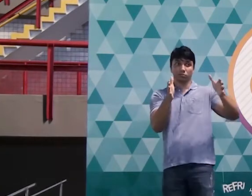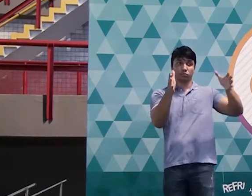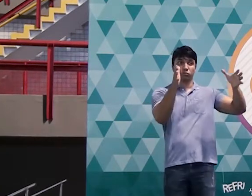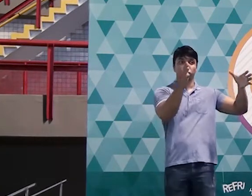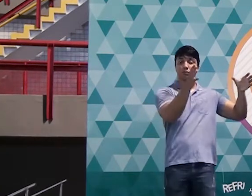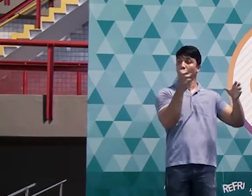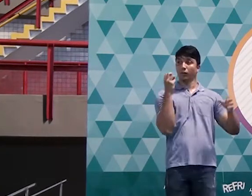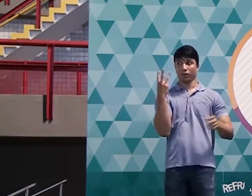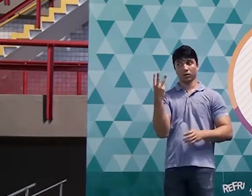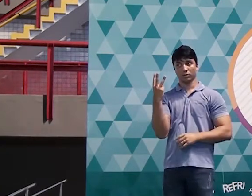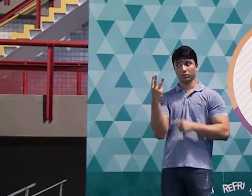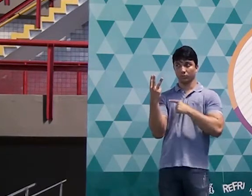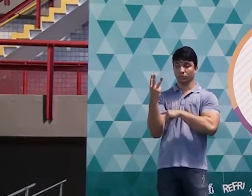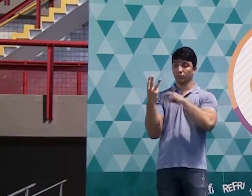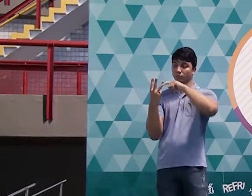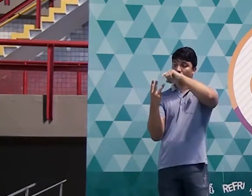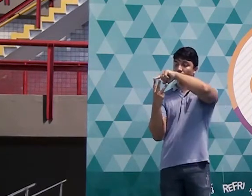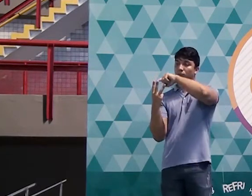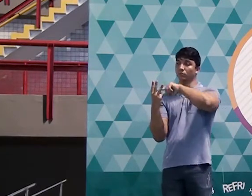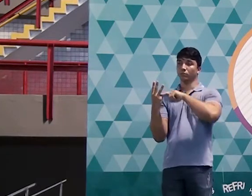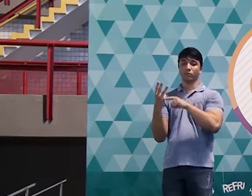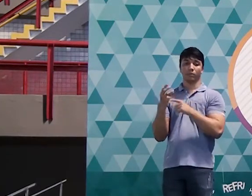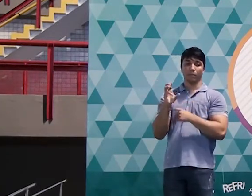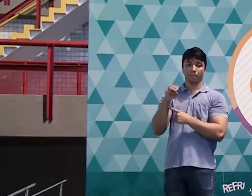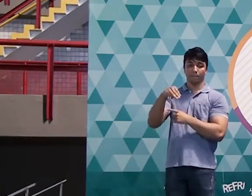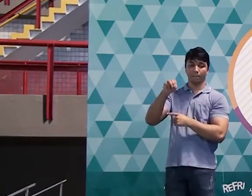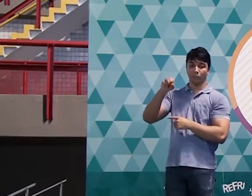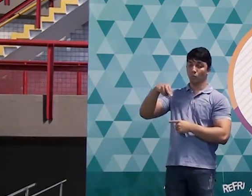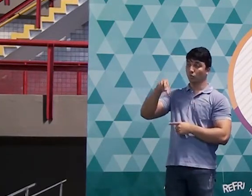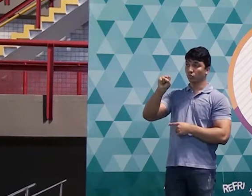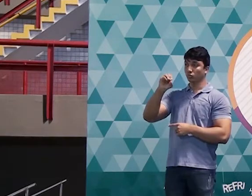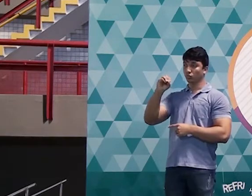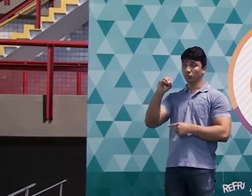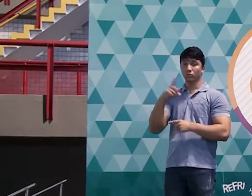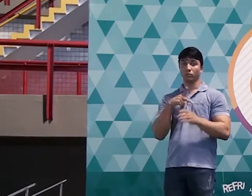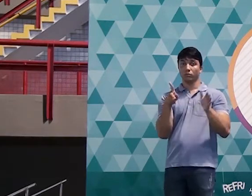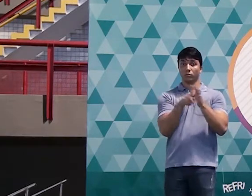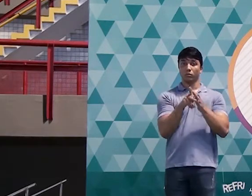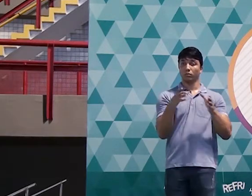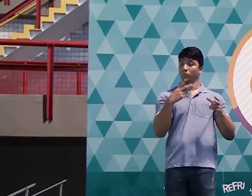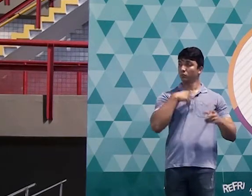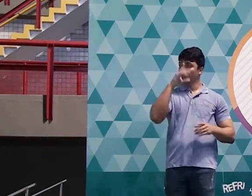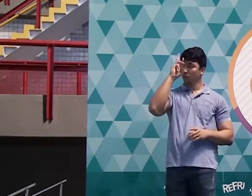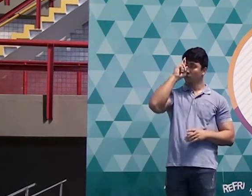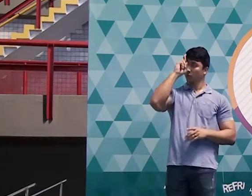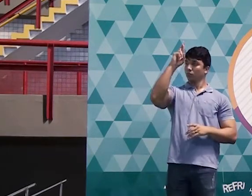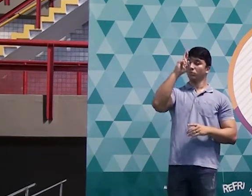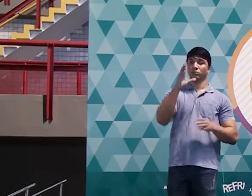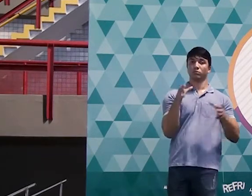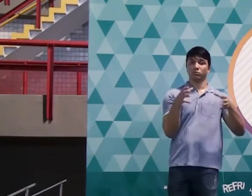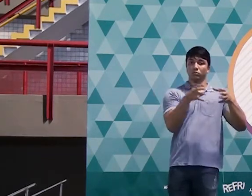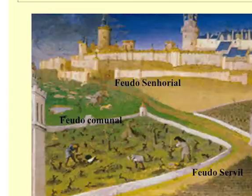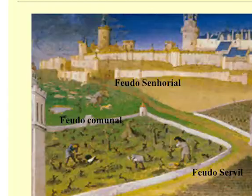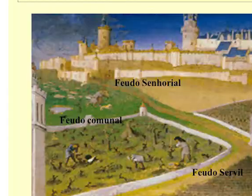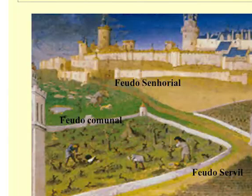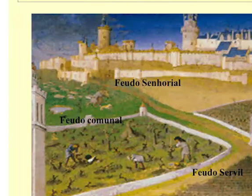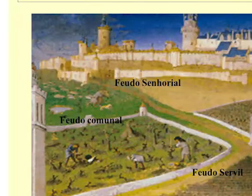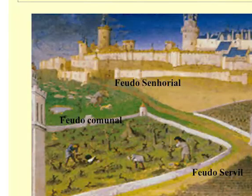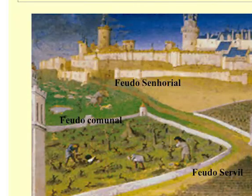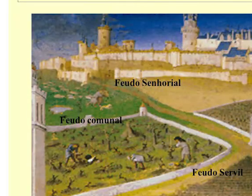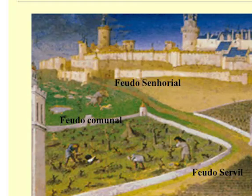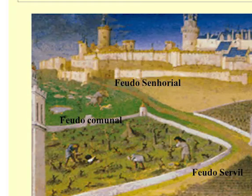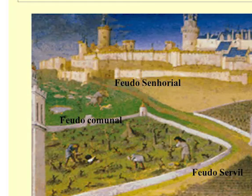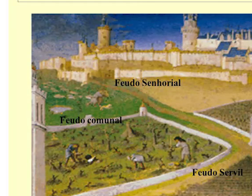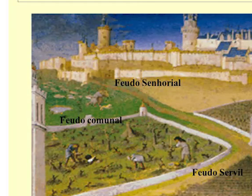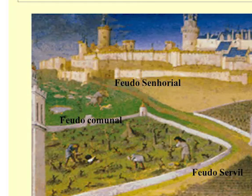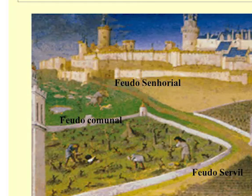3 pedaços, a gente chama de manso. Tem o manso do Senhor, o manso dos servos